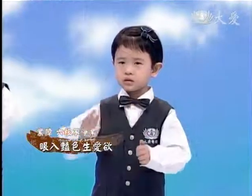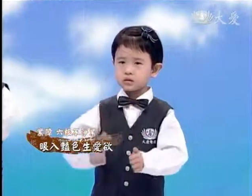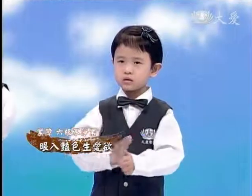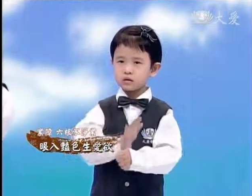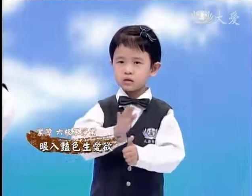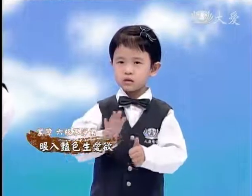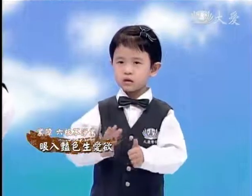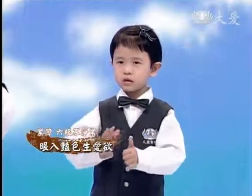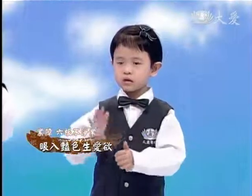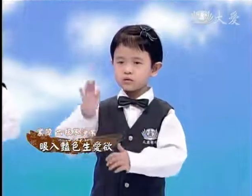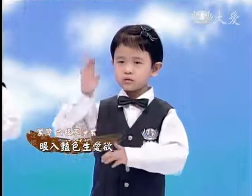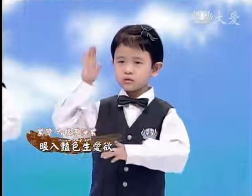生爱欲，